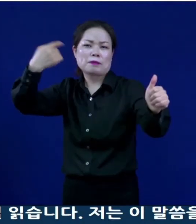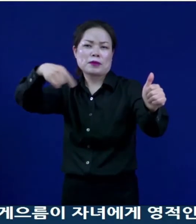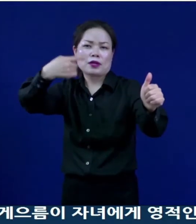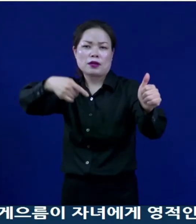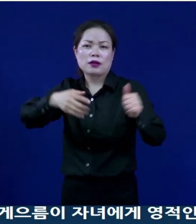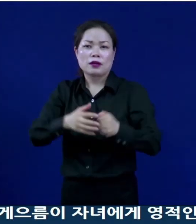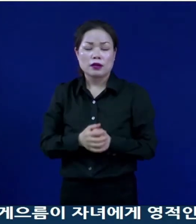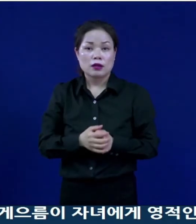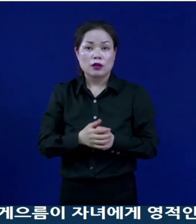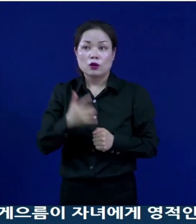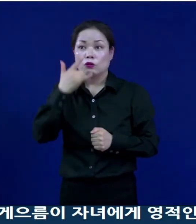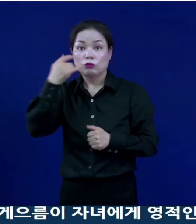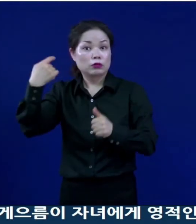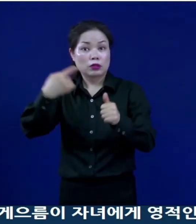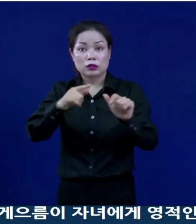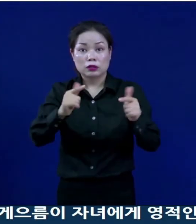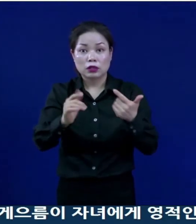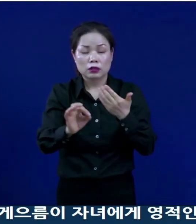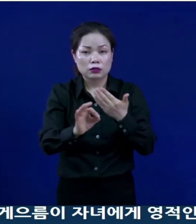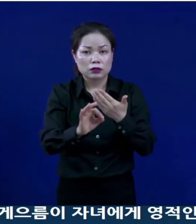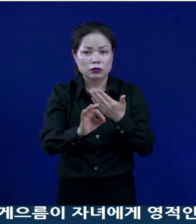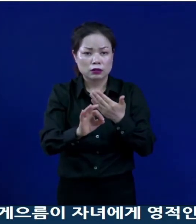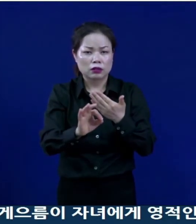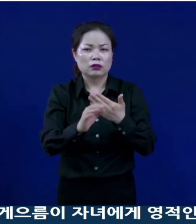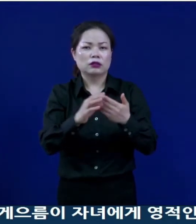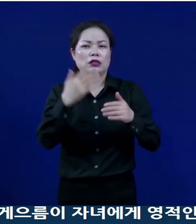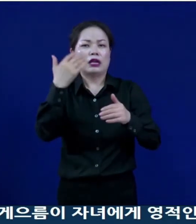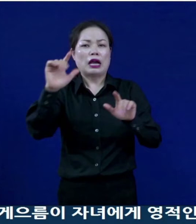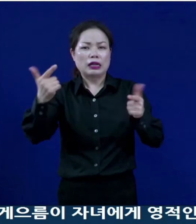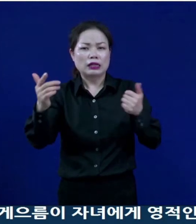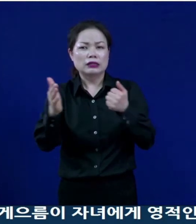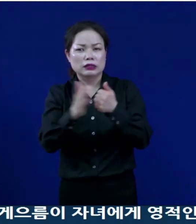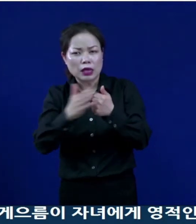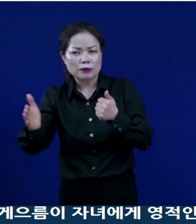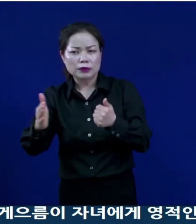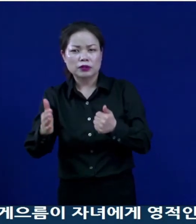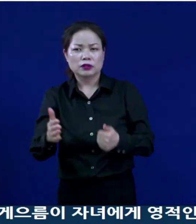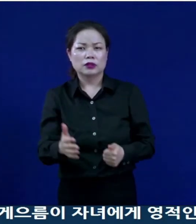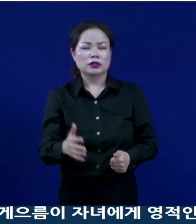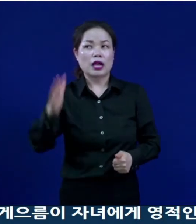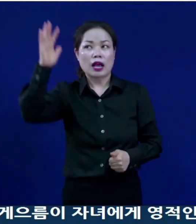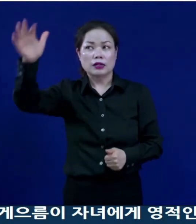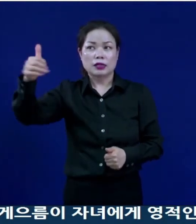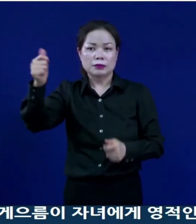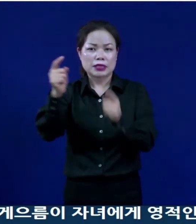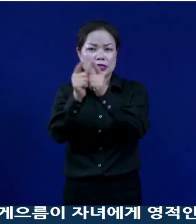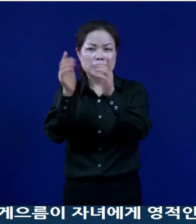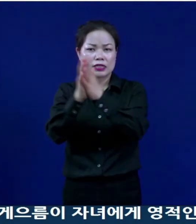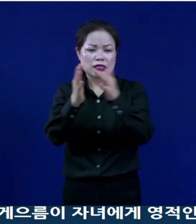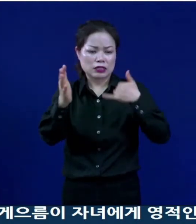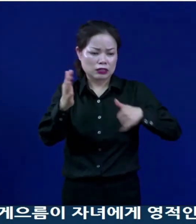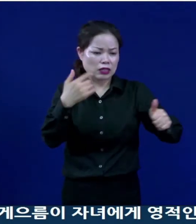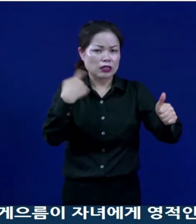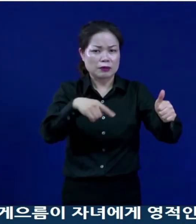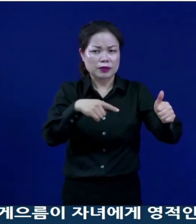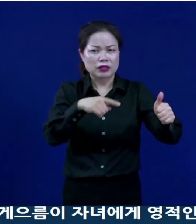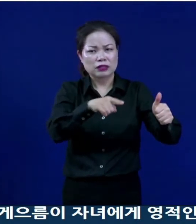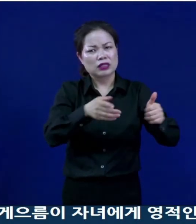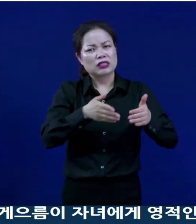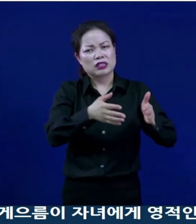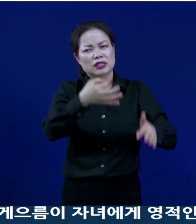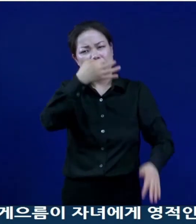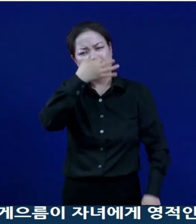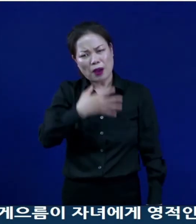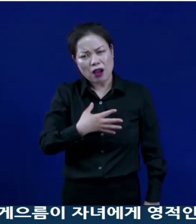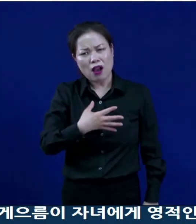것입니다. 부모가 가르치지 않았기 때문에 자녀가 하나님께 직접 배워야 하는 것입니다. 하지만 그 길은 참으로 험하고 힘든